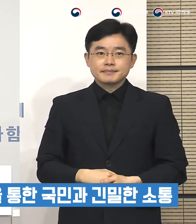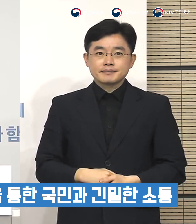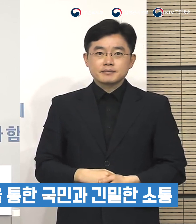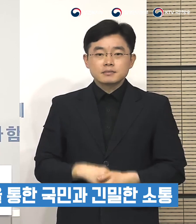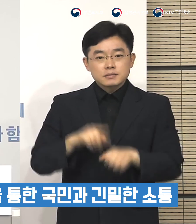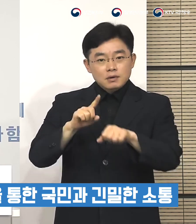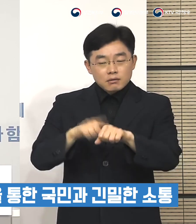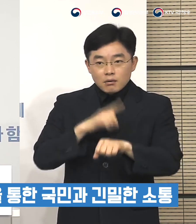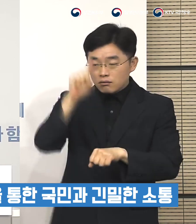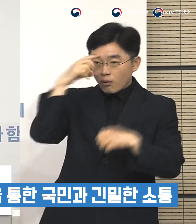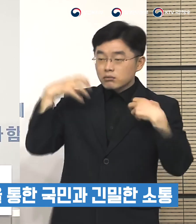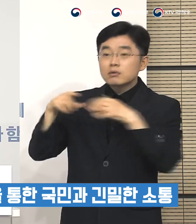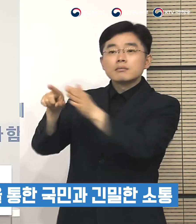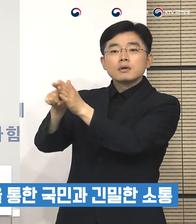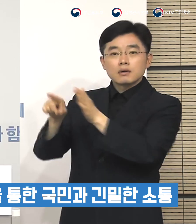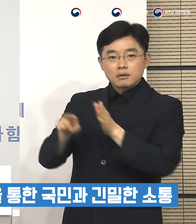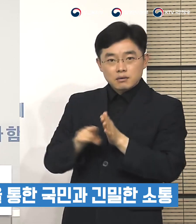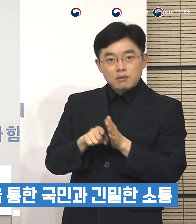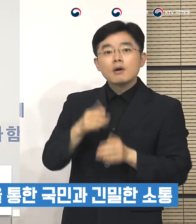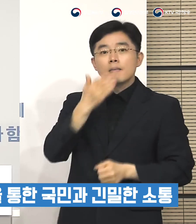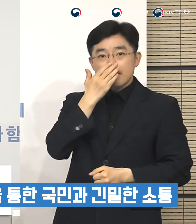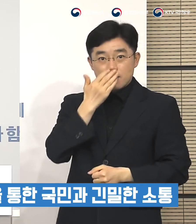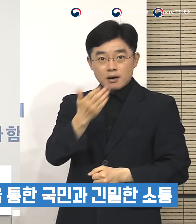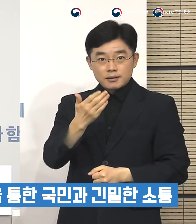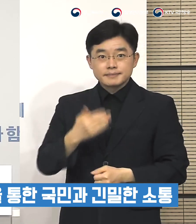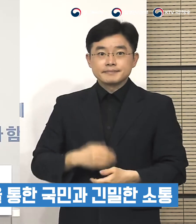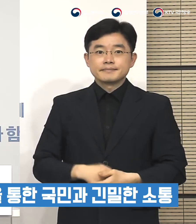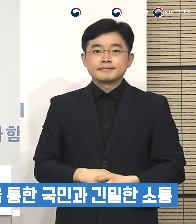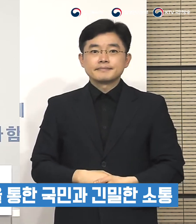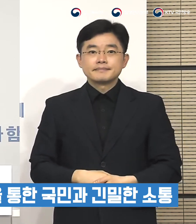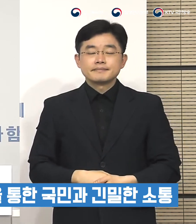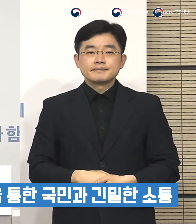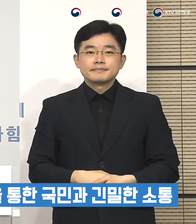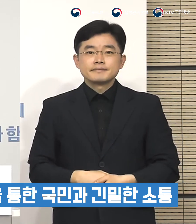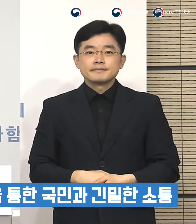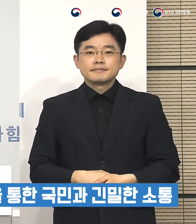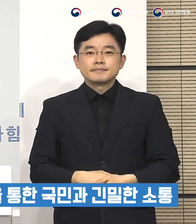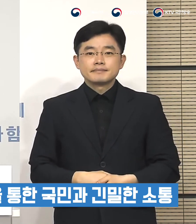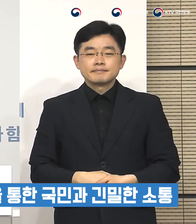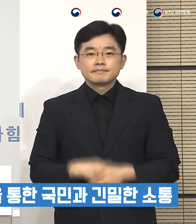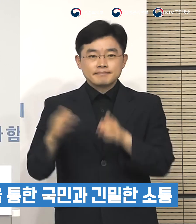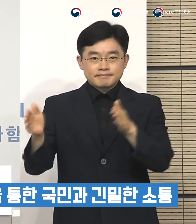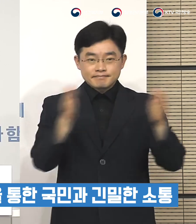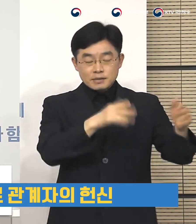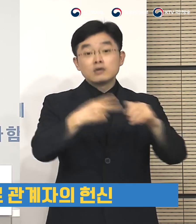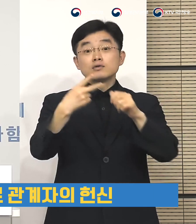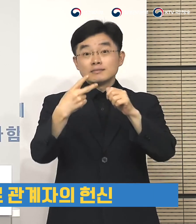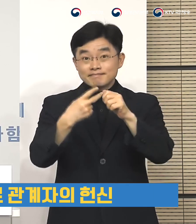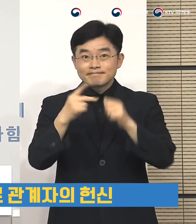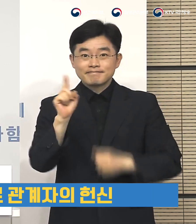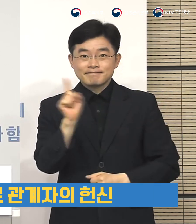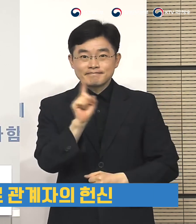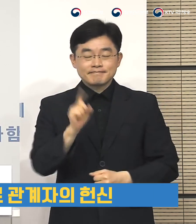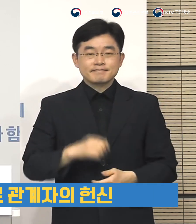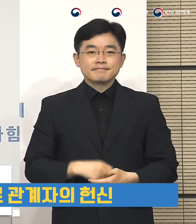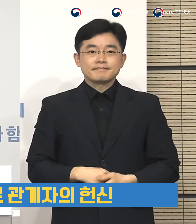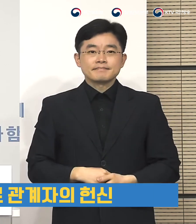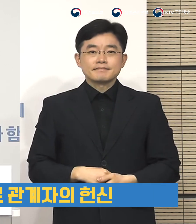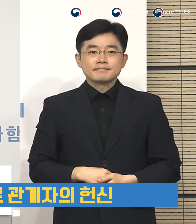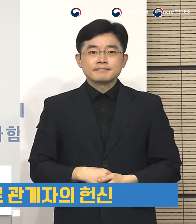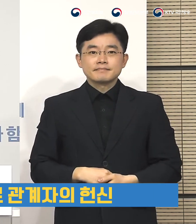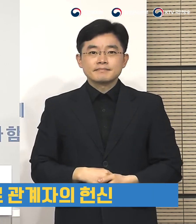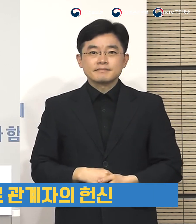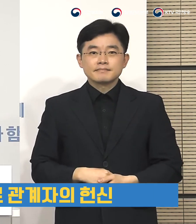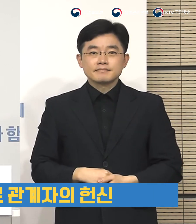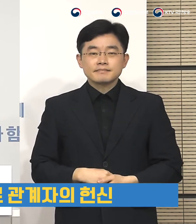대한 신뢰를 가지고 이 상황을 지켜볼 수 있었다라는 점이고, 두 번째는 단기간 내